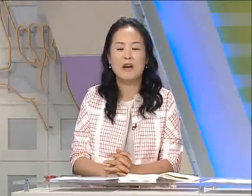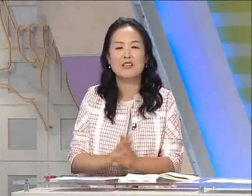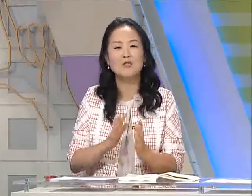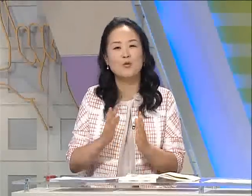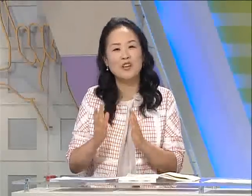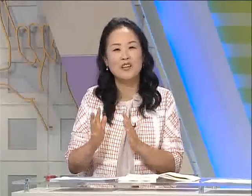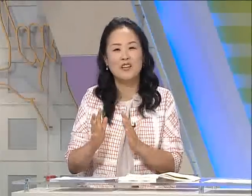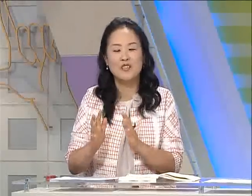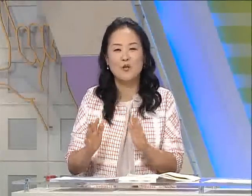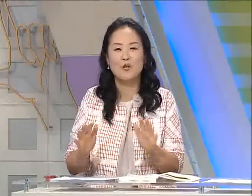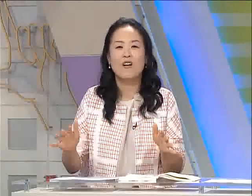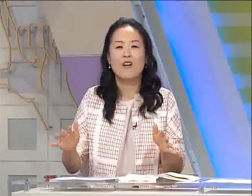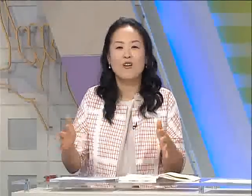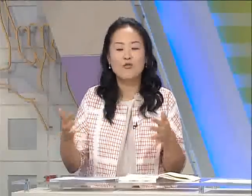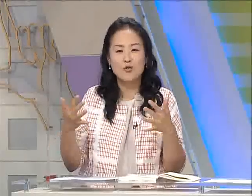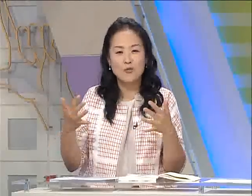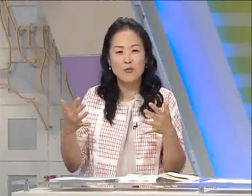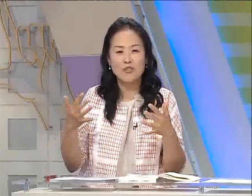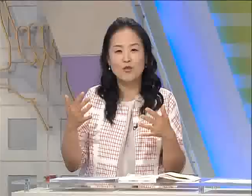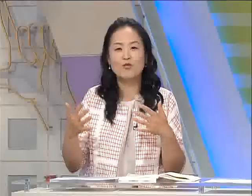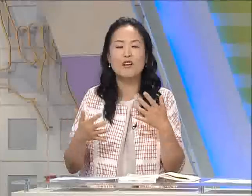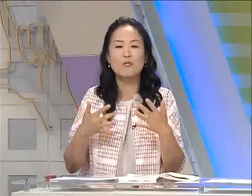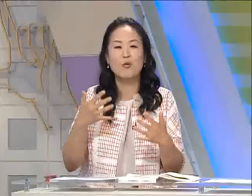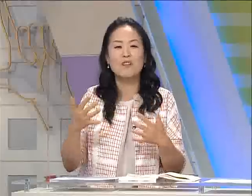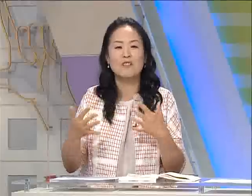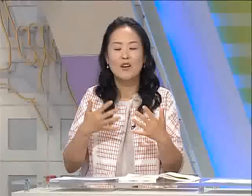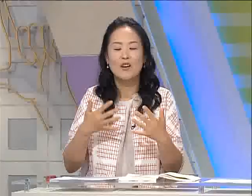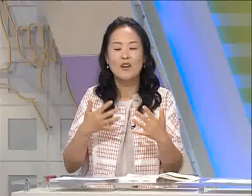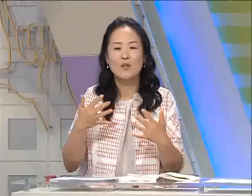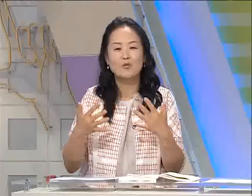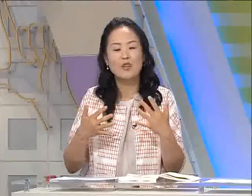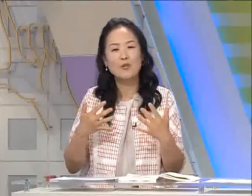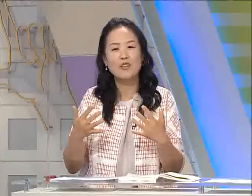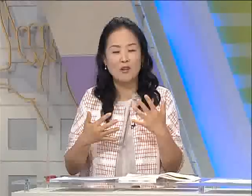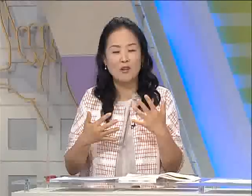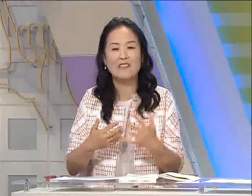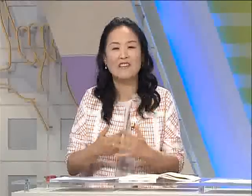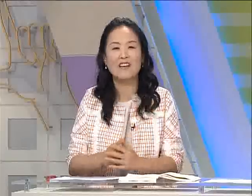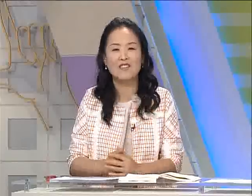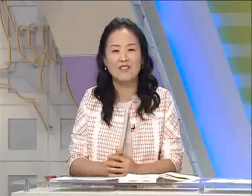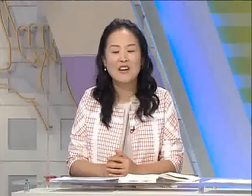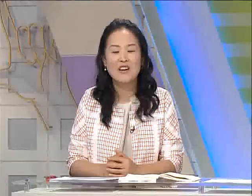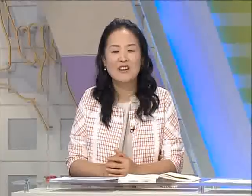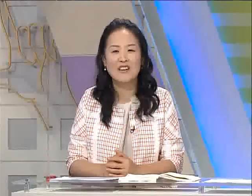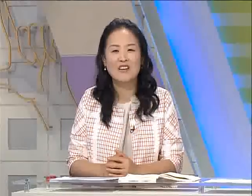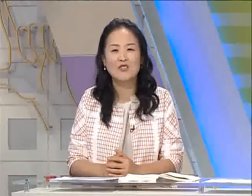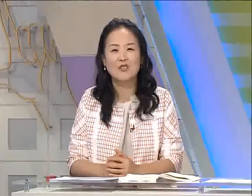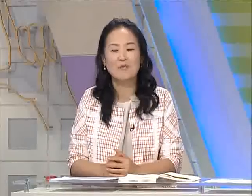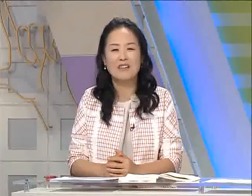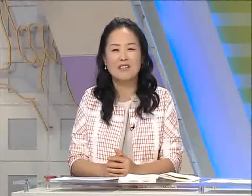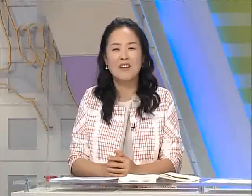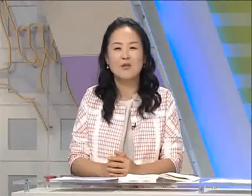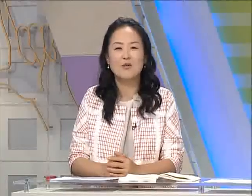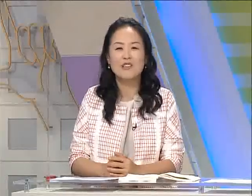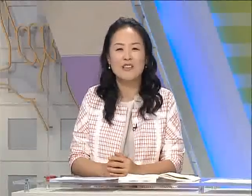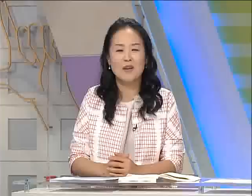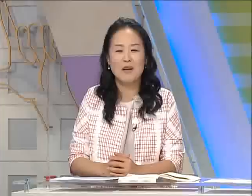같은 농인들끼리 서로 얼굴을 보면서 수화를 보면서 또 수화통에서도 가능하겠죠. 그렇게 할 수 있는 많은 통신기계의